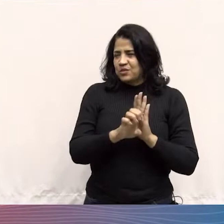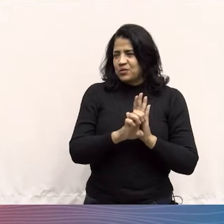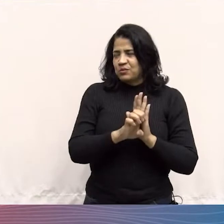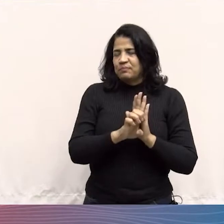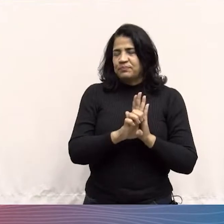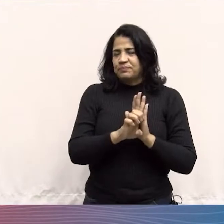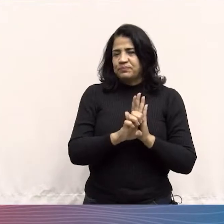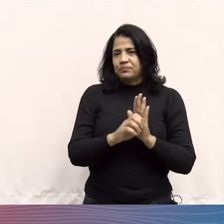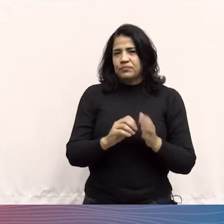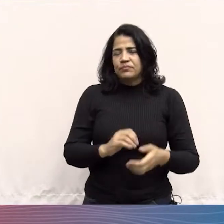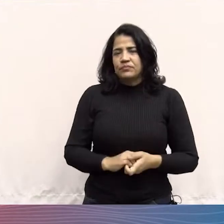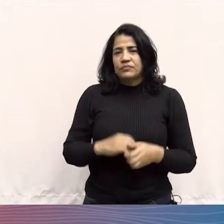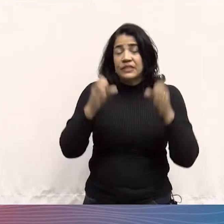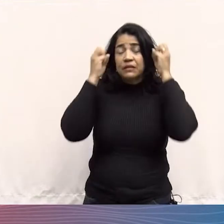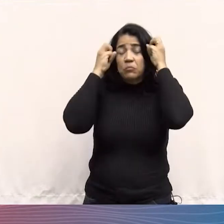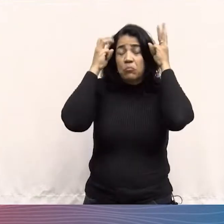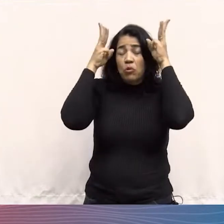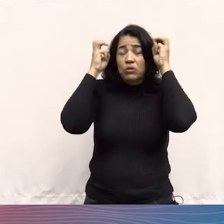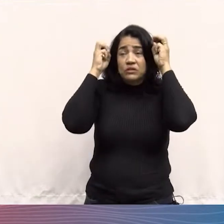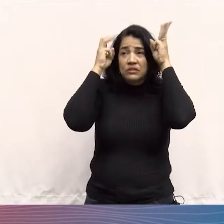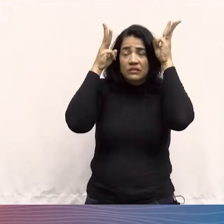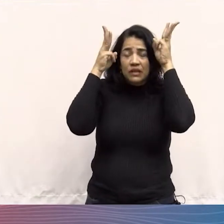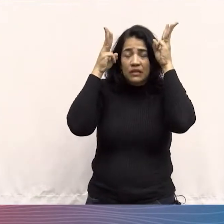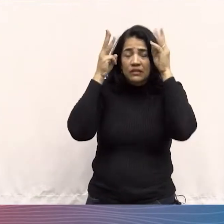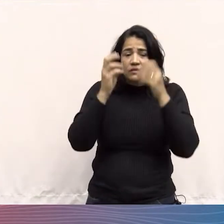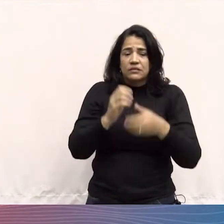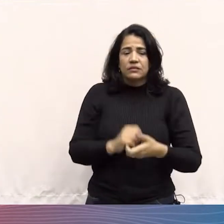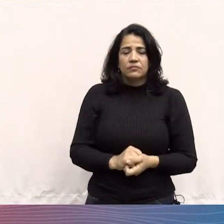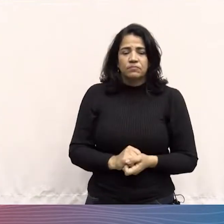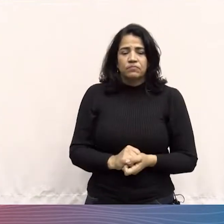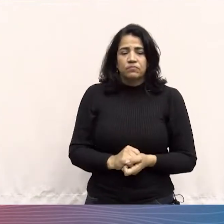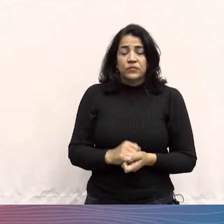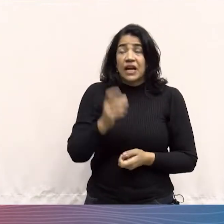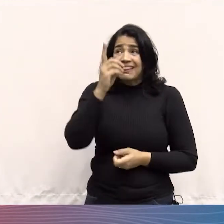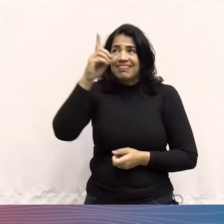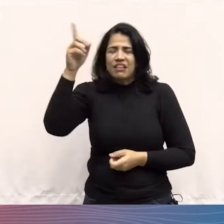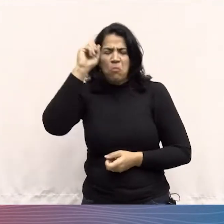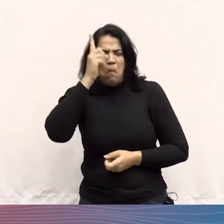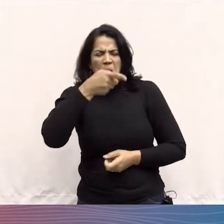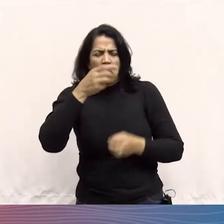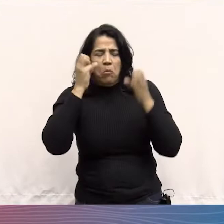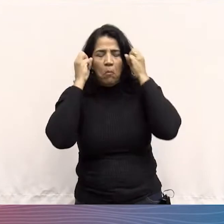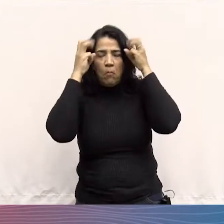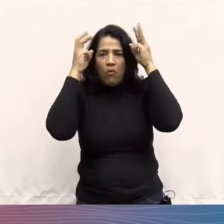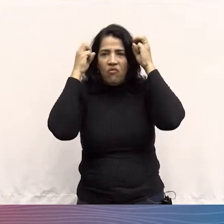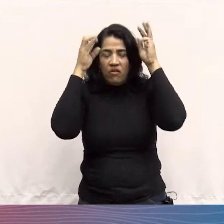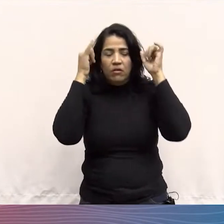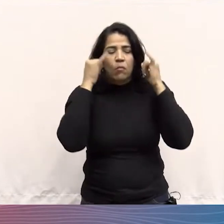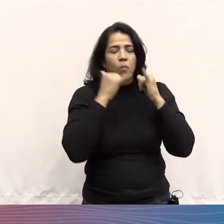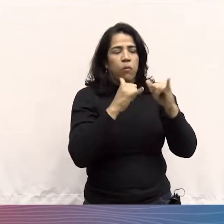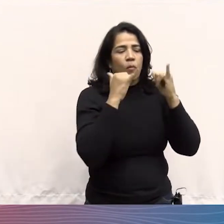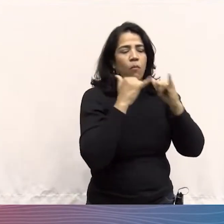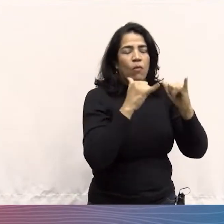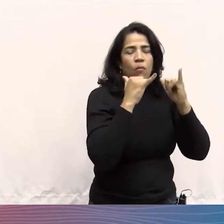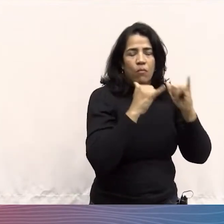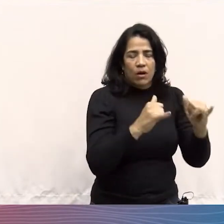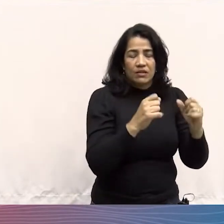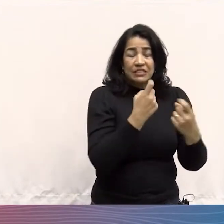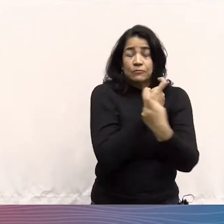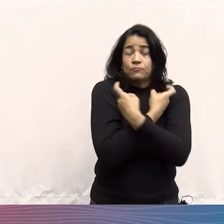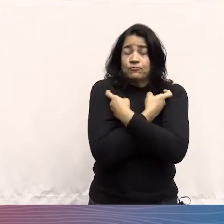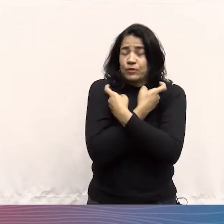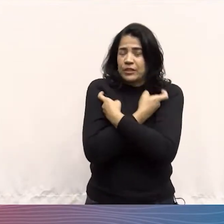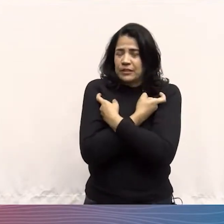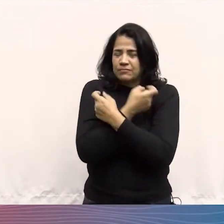Moisés foi enviado pelo Senhor para falar com o faraó, libertar o povo, e ali na primeira